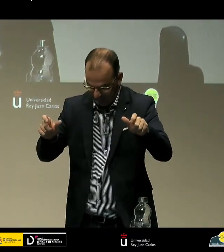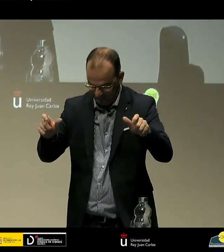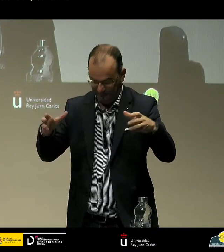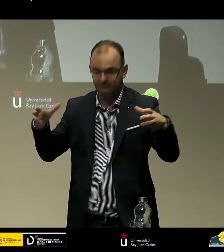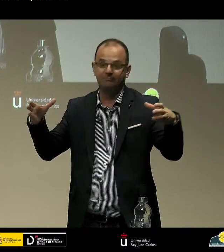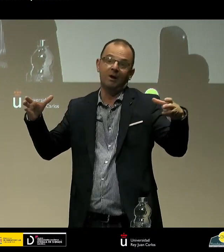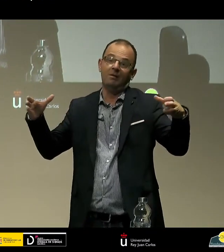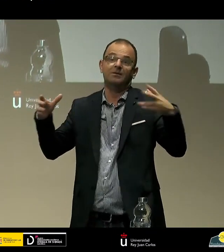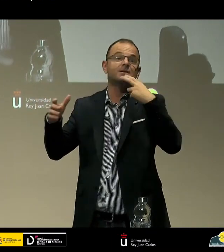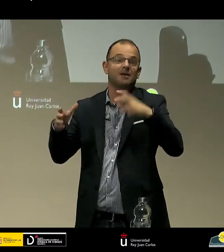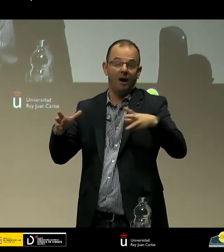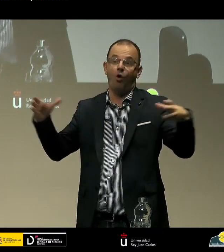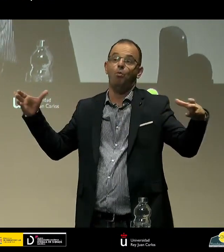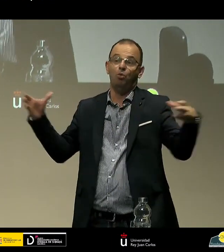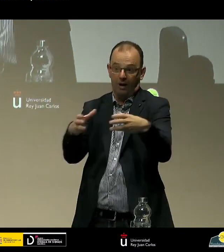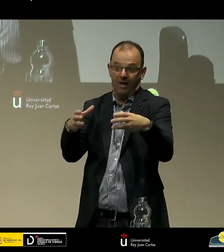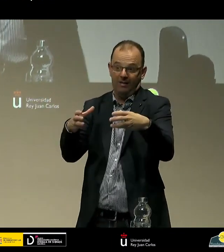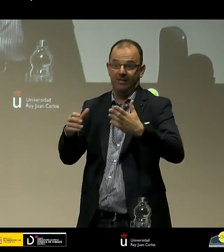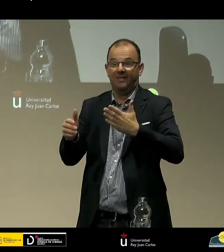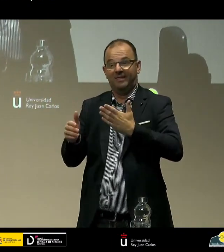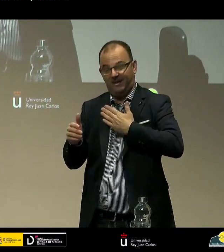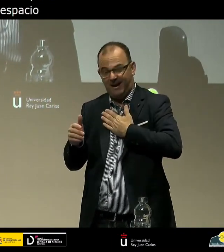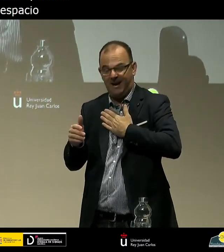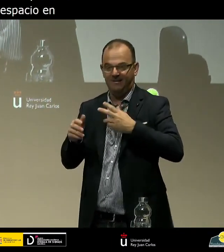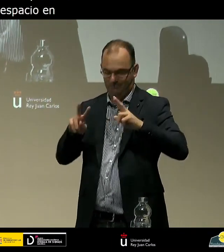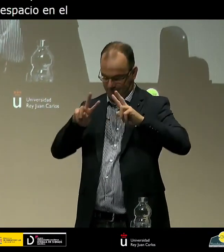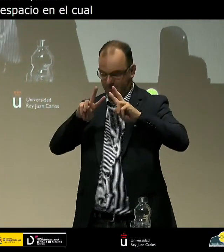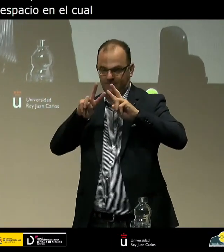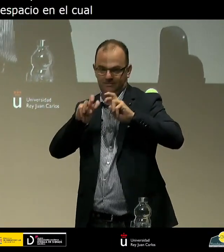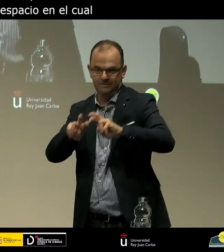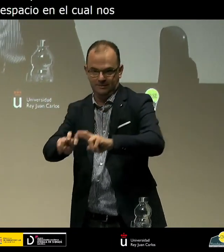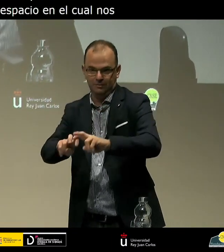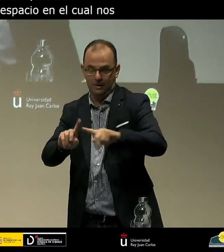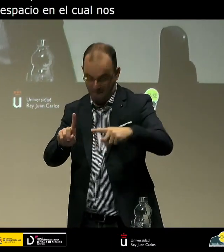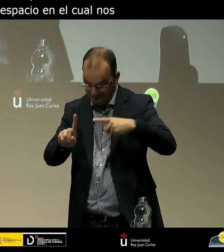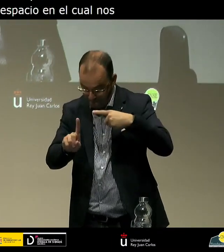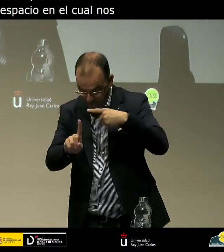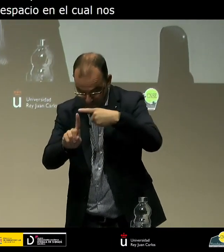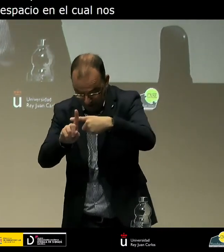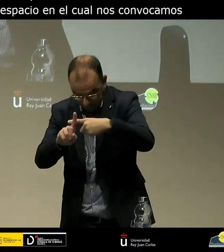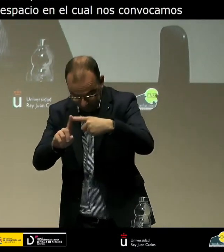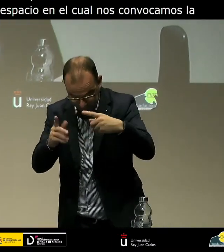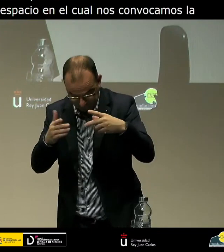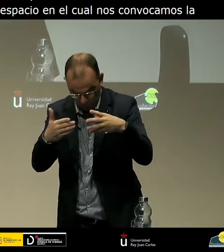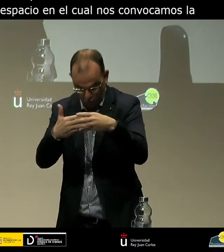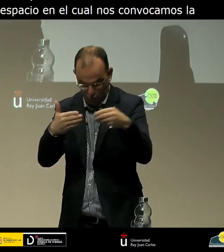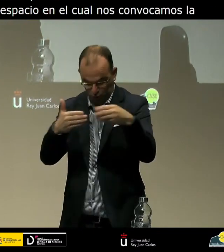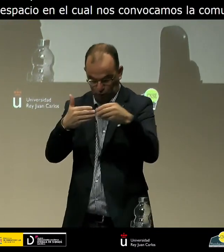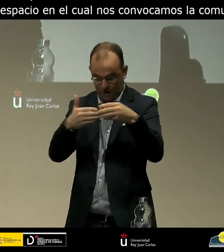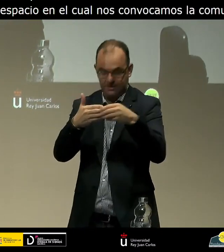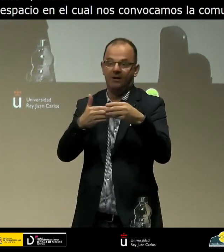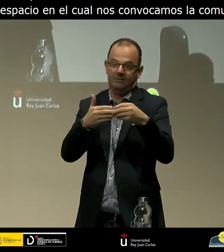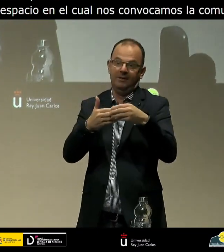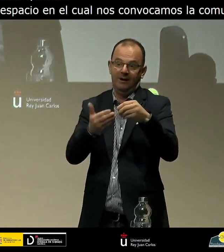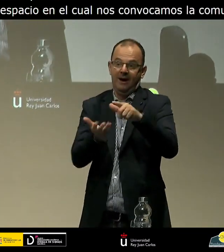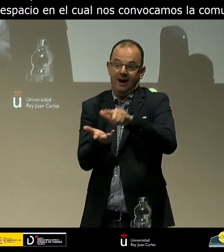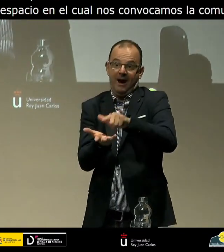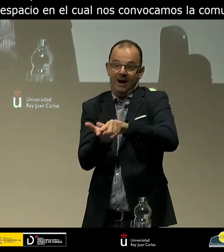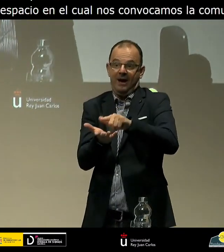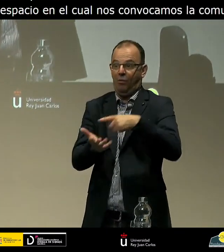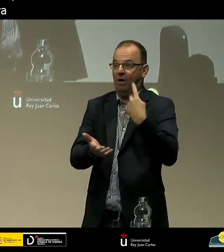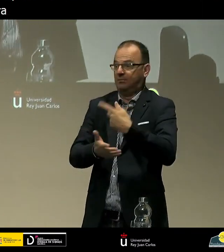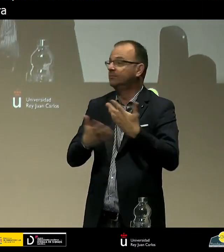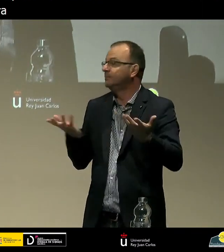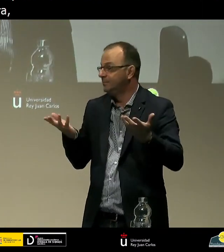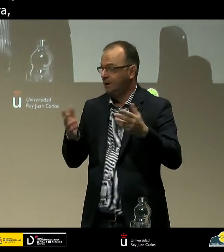En este espacio en el cual nos convocamos la comunidad investigadora, así